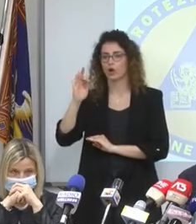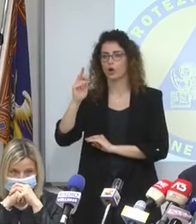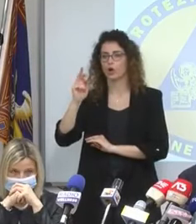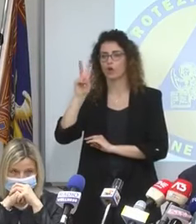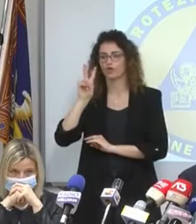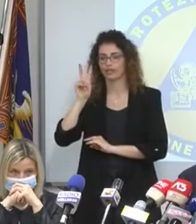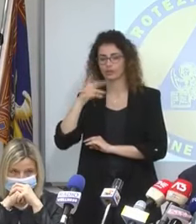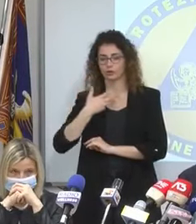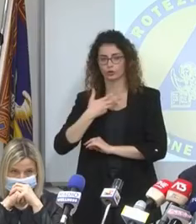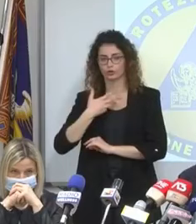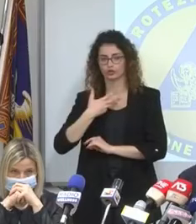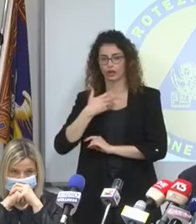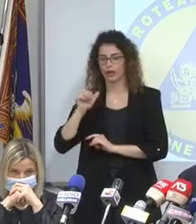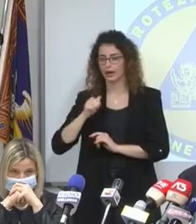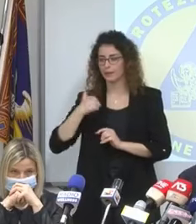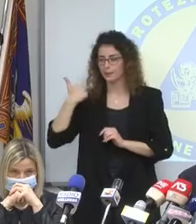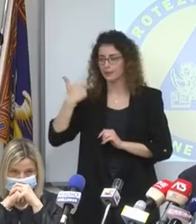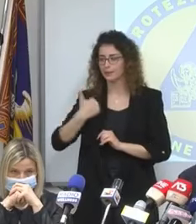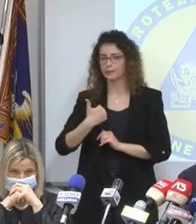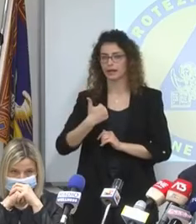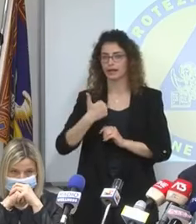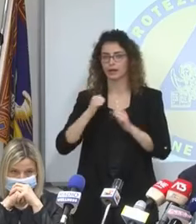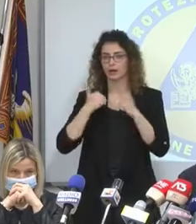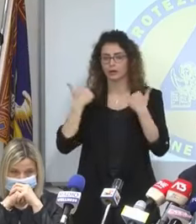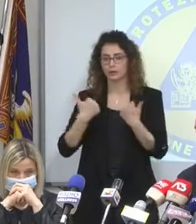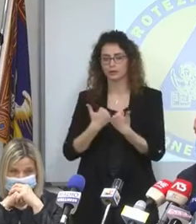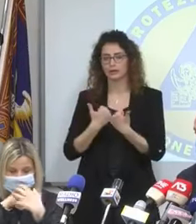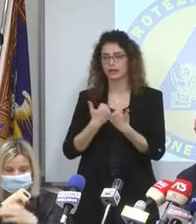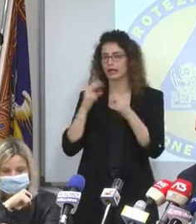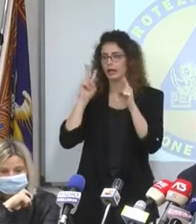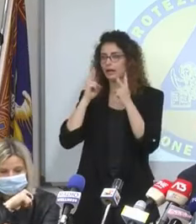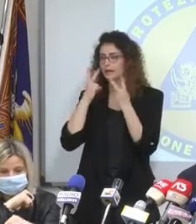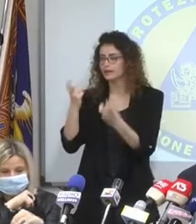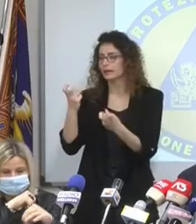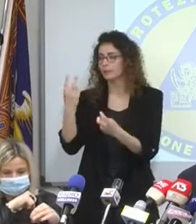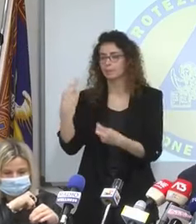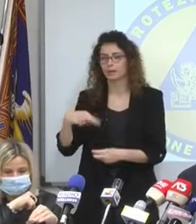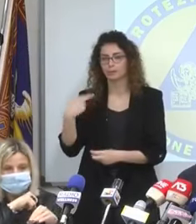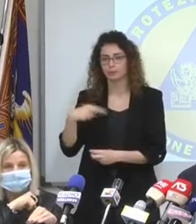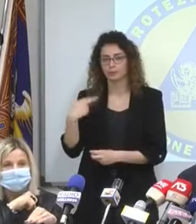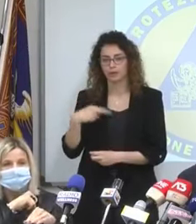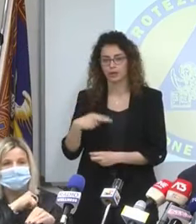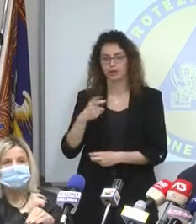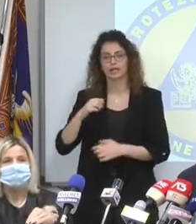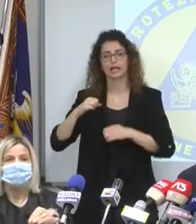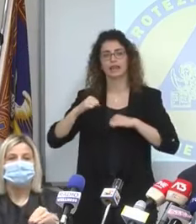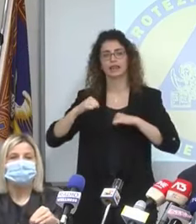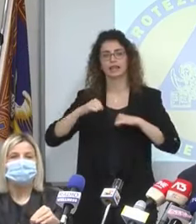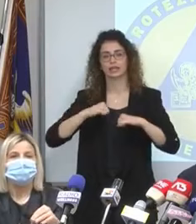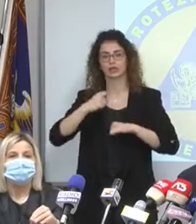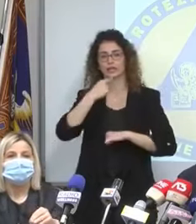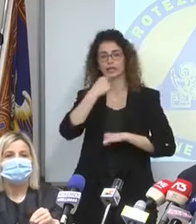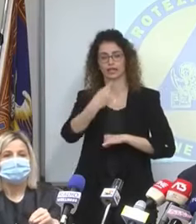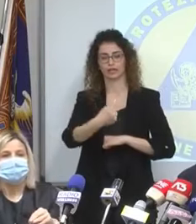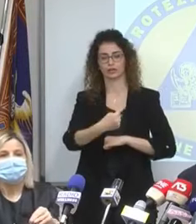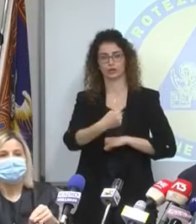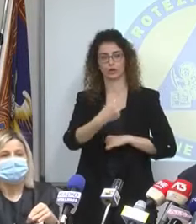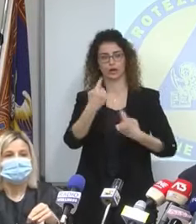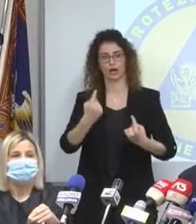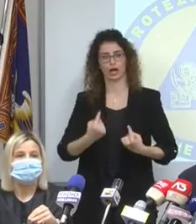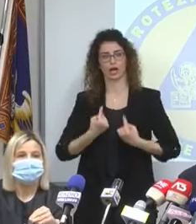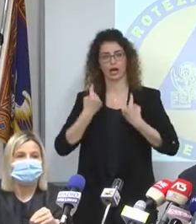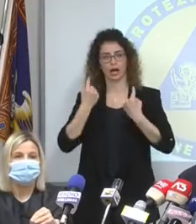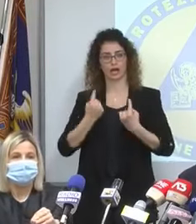loro non riescono a vedere i propri cari e che la direzione ha detto che sta